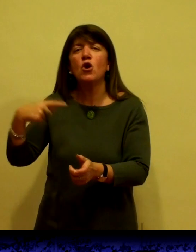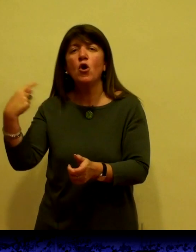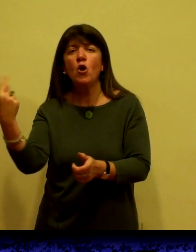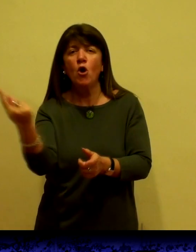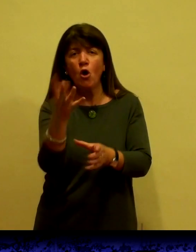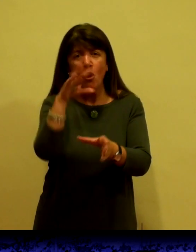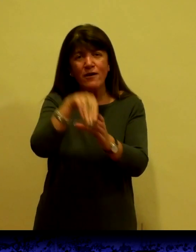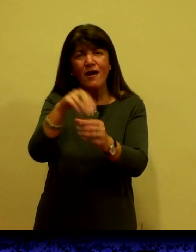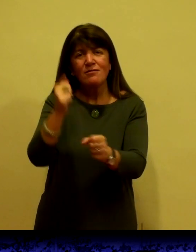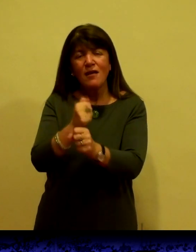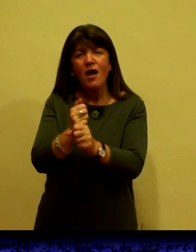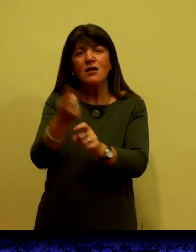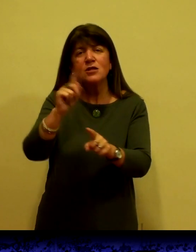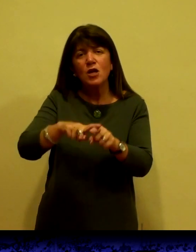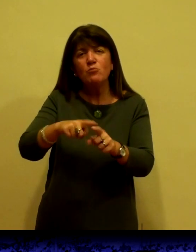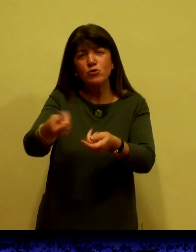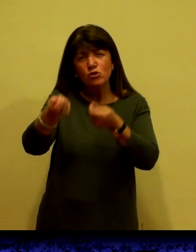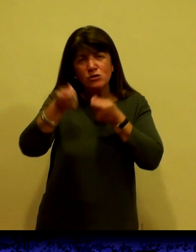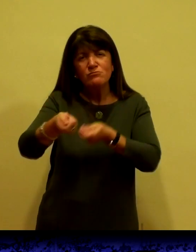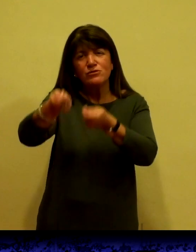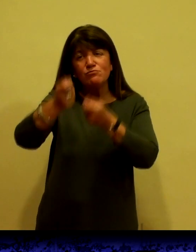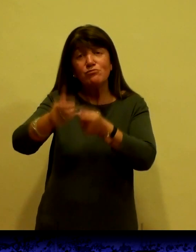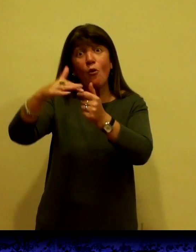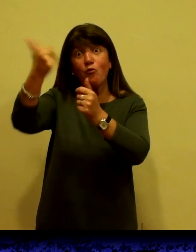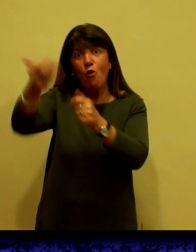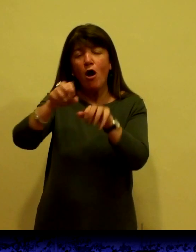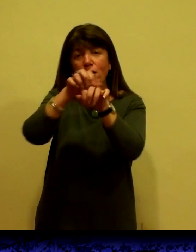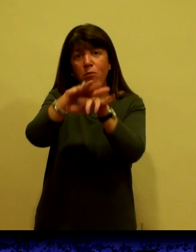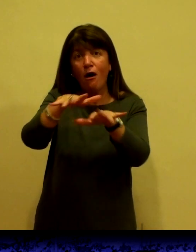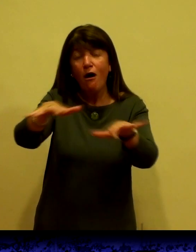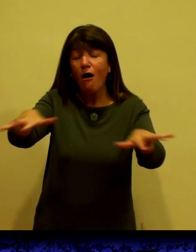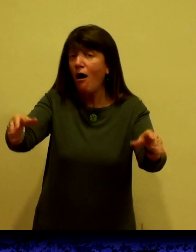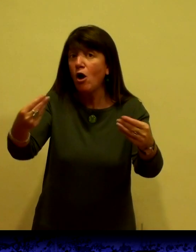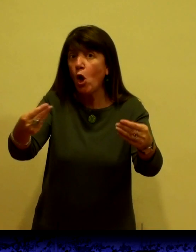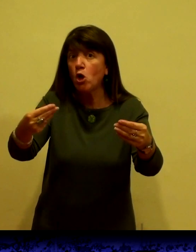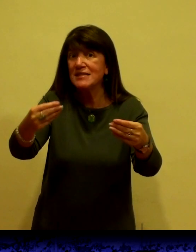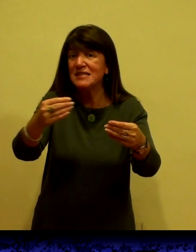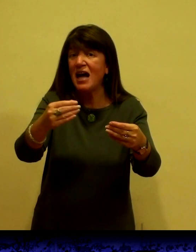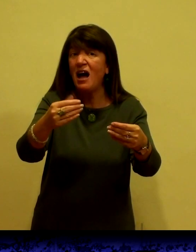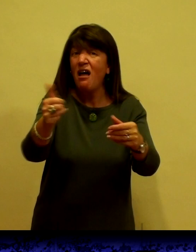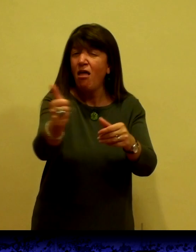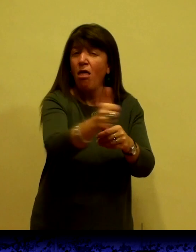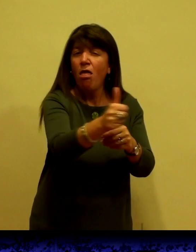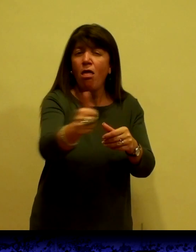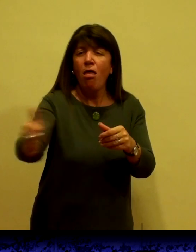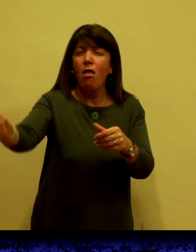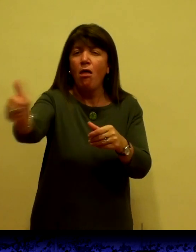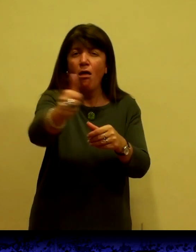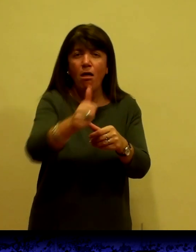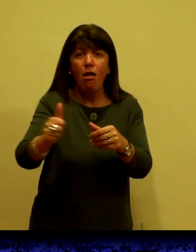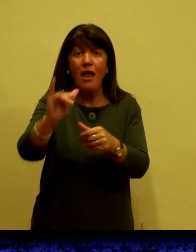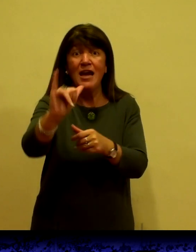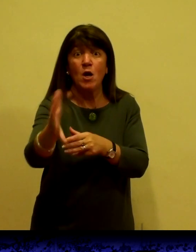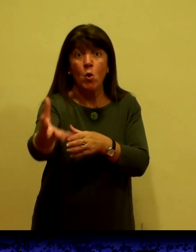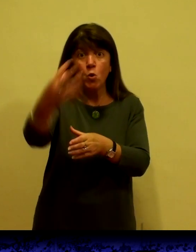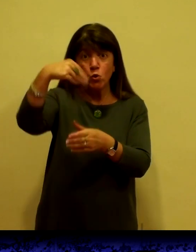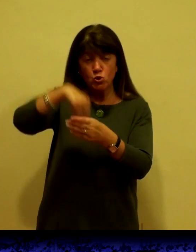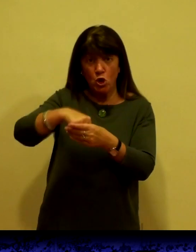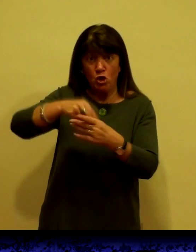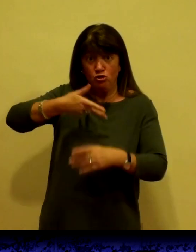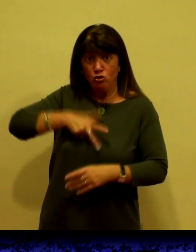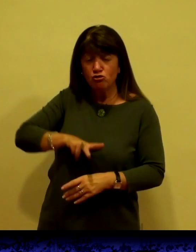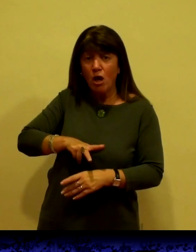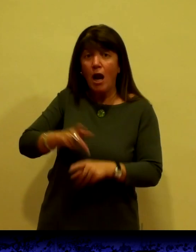e sollecitare processi di inclusione sociale e contrastare la